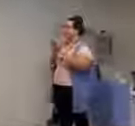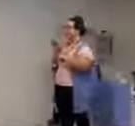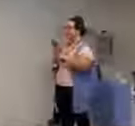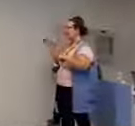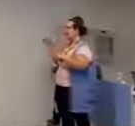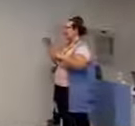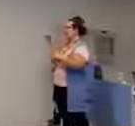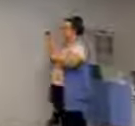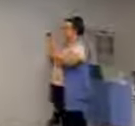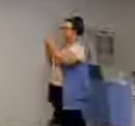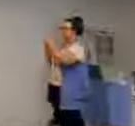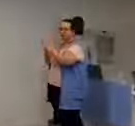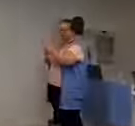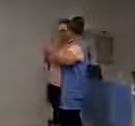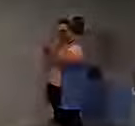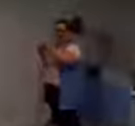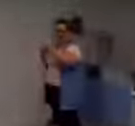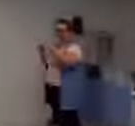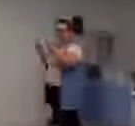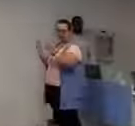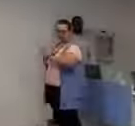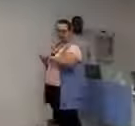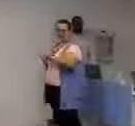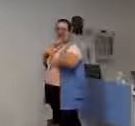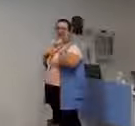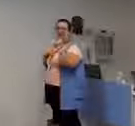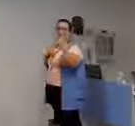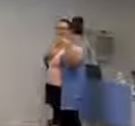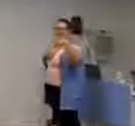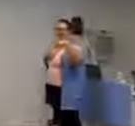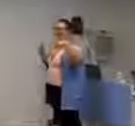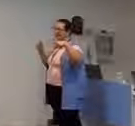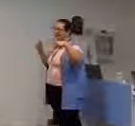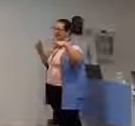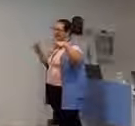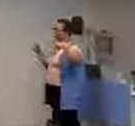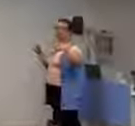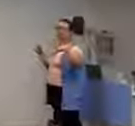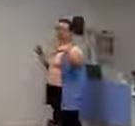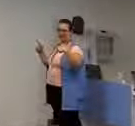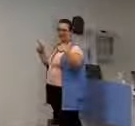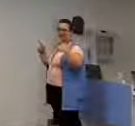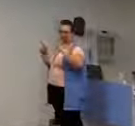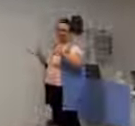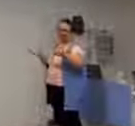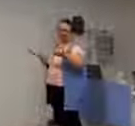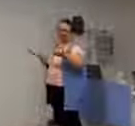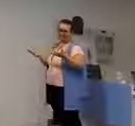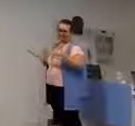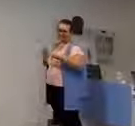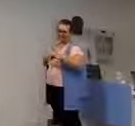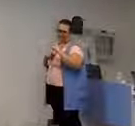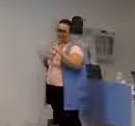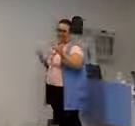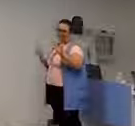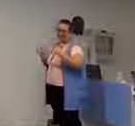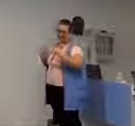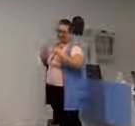usinagem, faz diferença se o furo de 50H7 está no alumínio, está no 1045 ou está no H13?